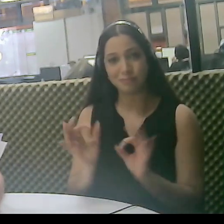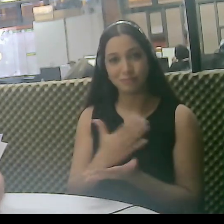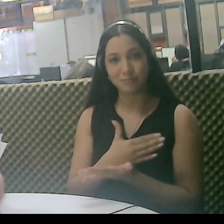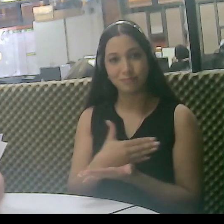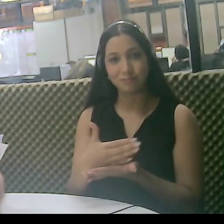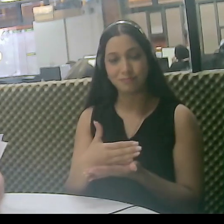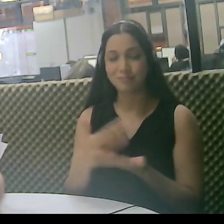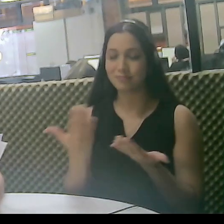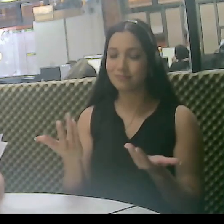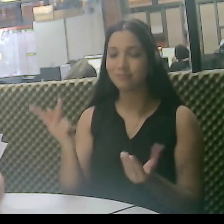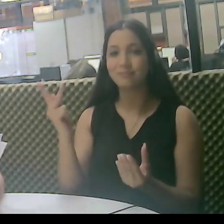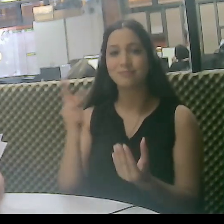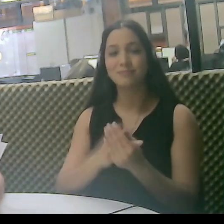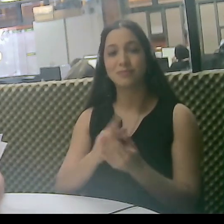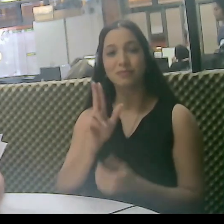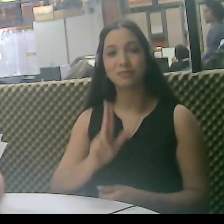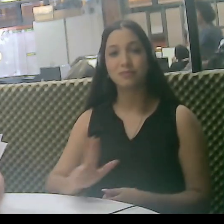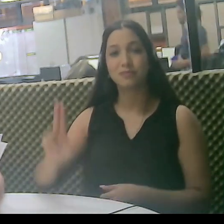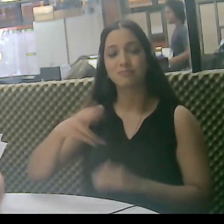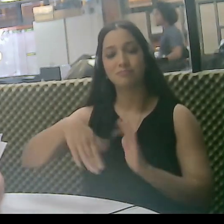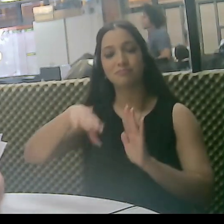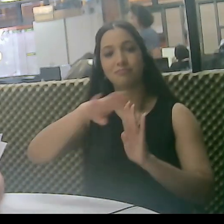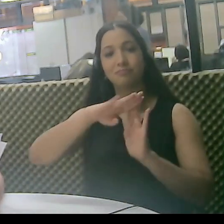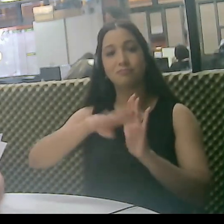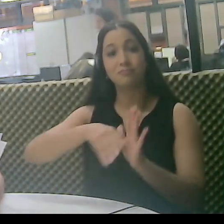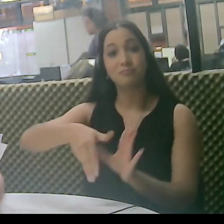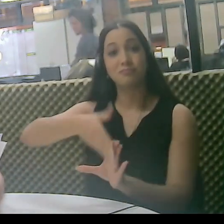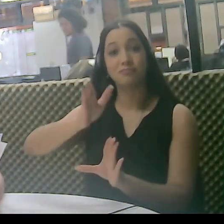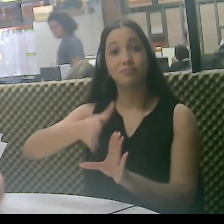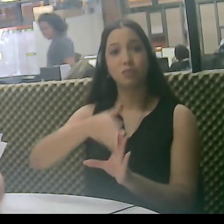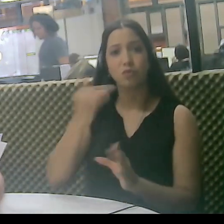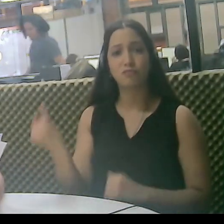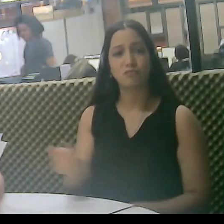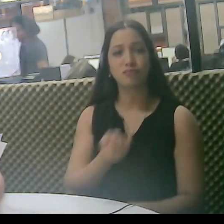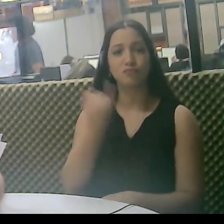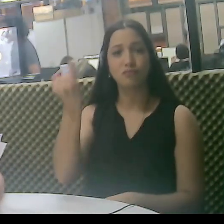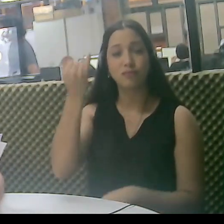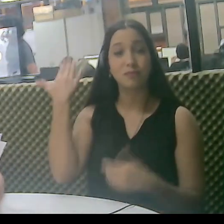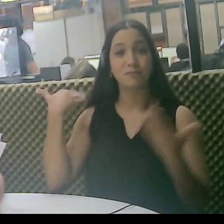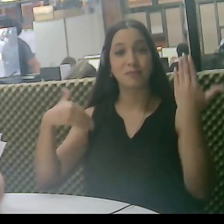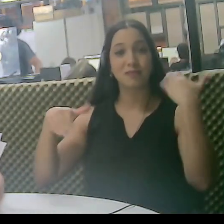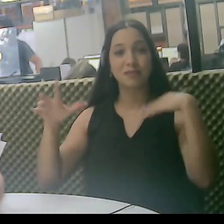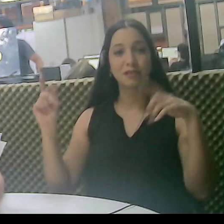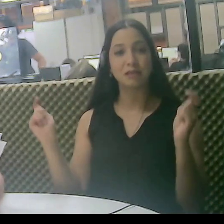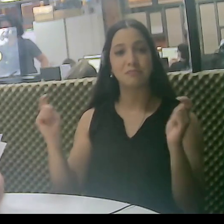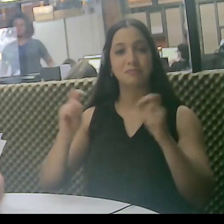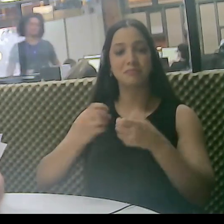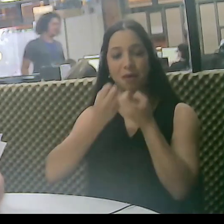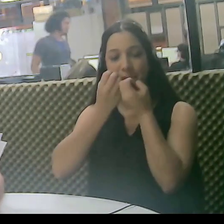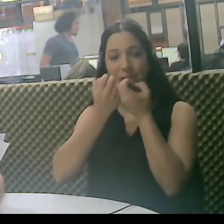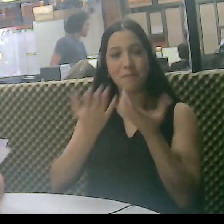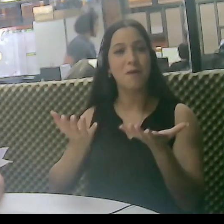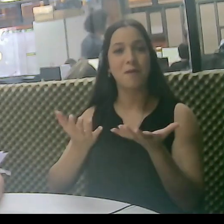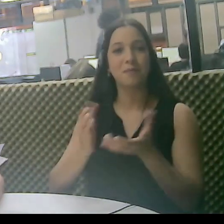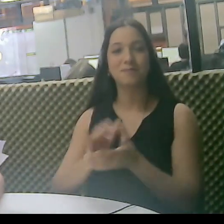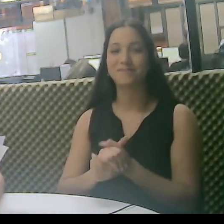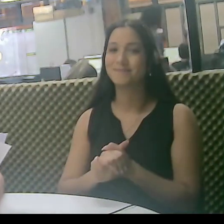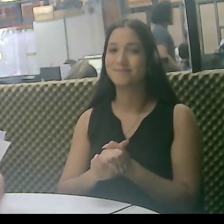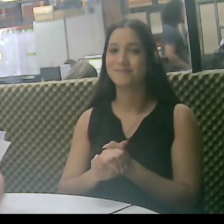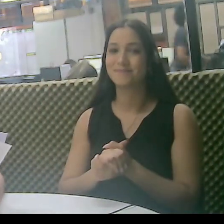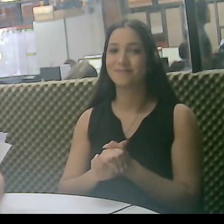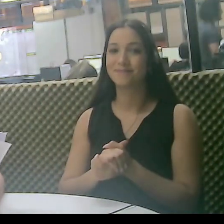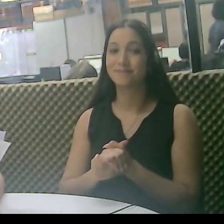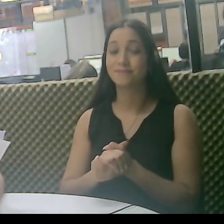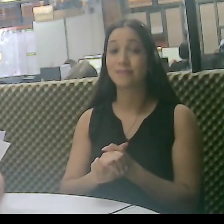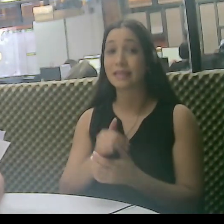o Procon de Uberlândia organizou algumas dicas essenciais para garantir que o passeio seja bem sucedido. Uma